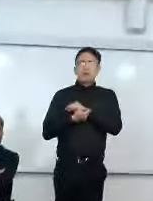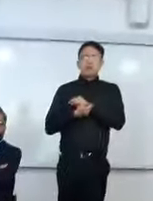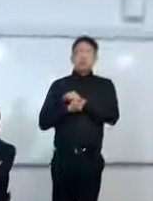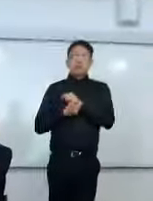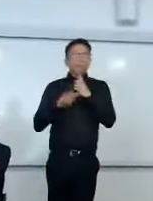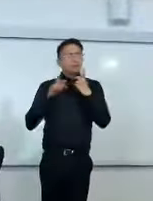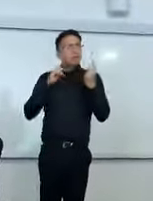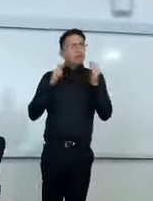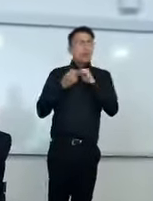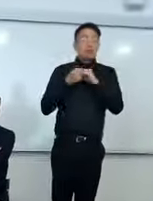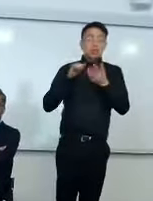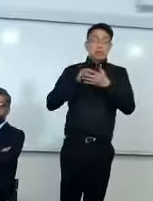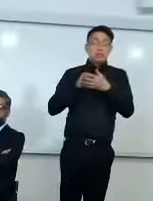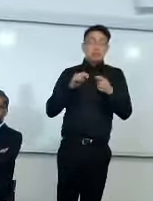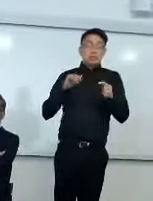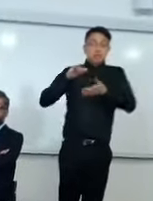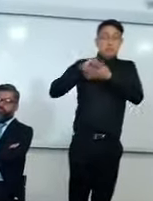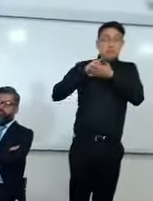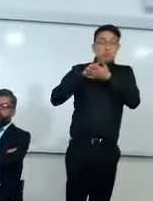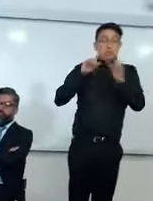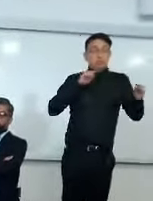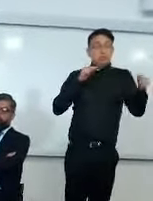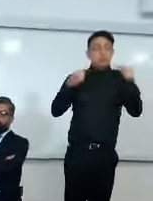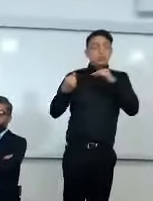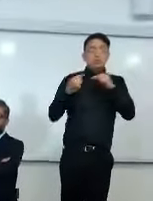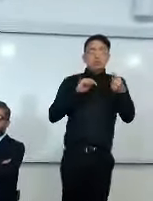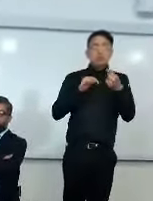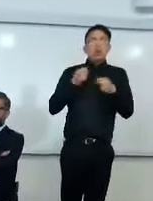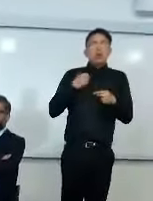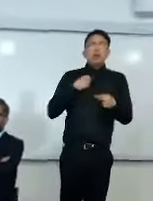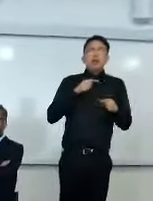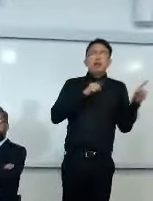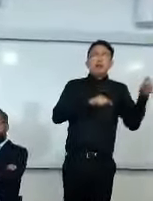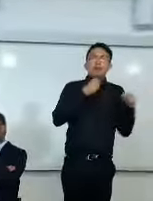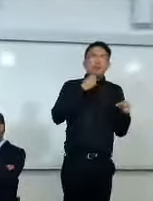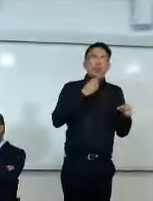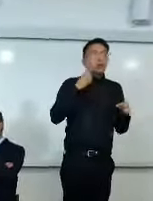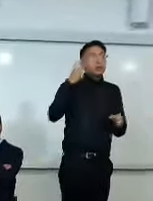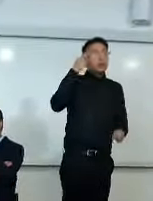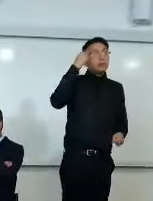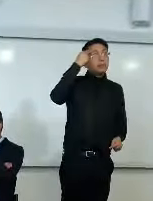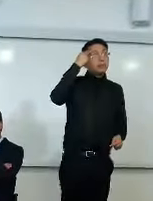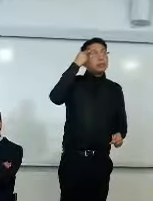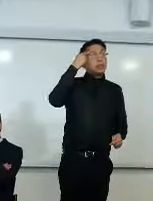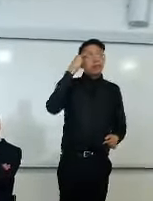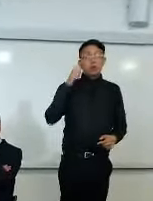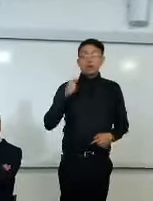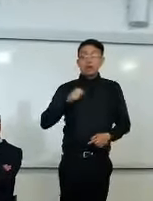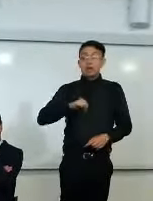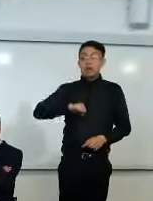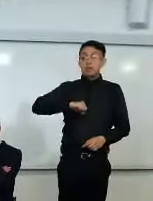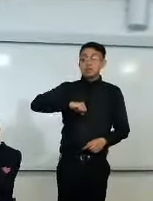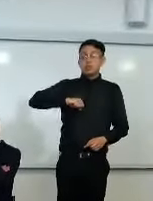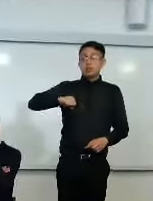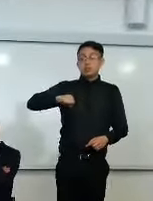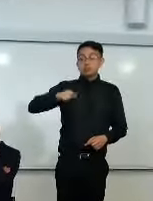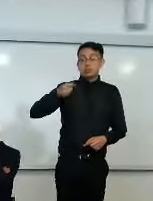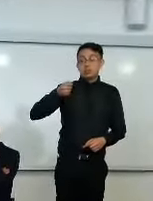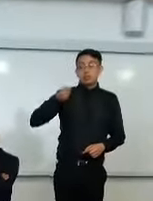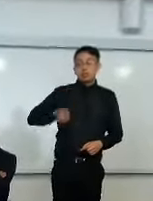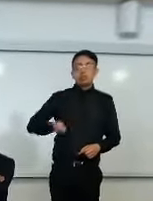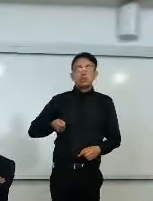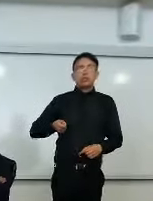se discutió incluso es, ¿se presume? No se presume la capacidad jurídica, se reconoce la